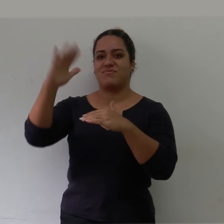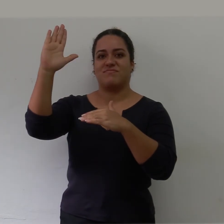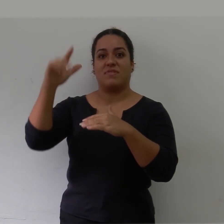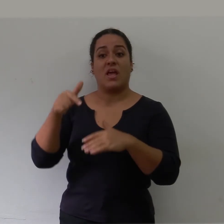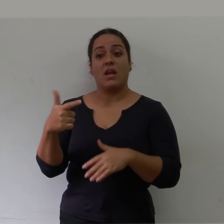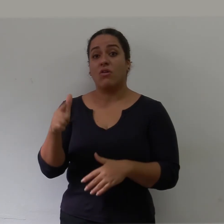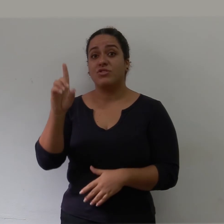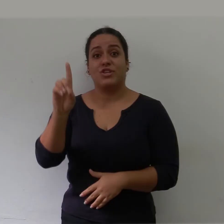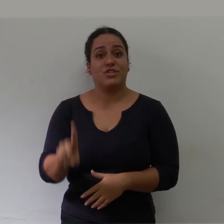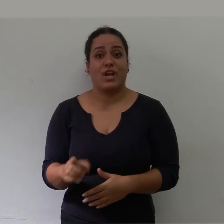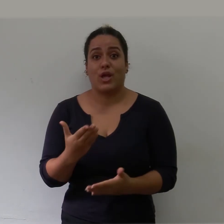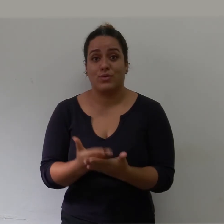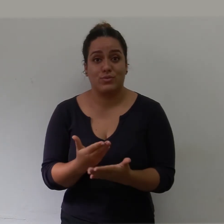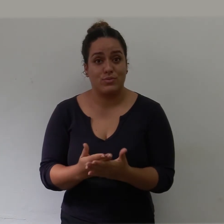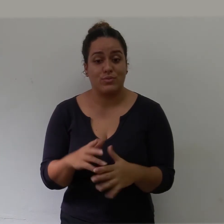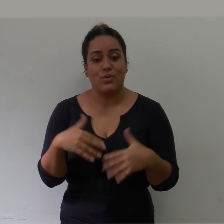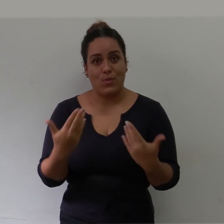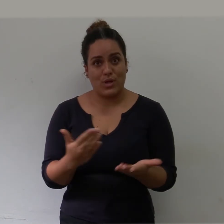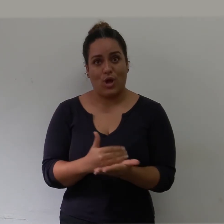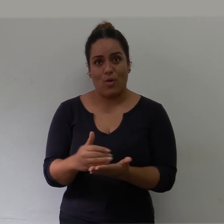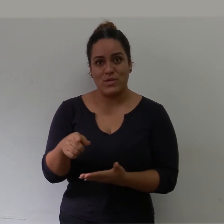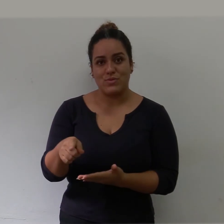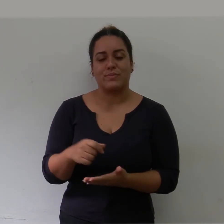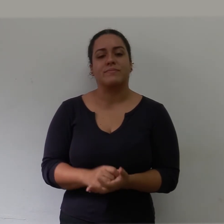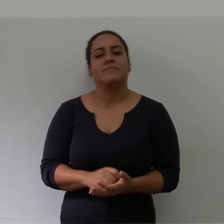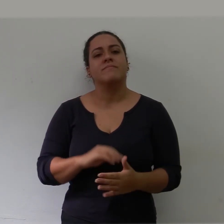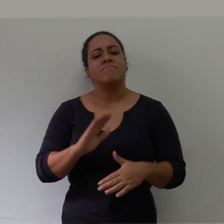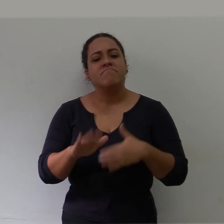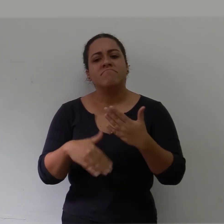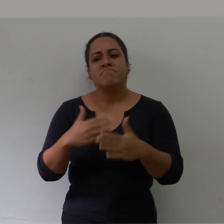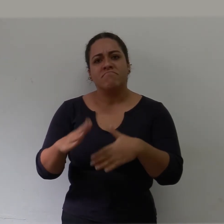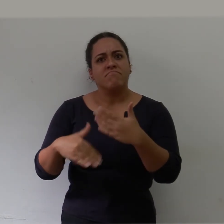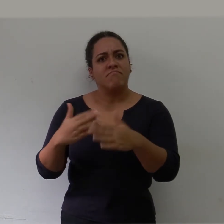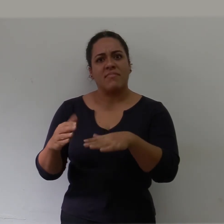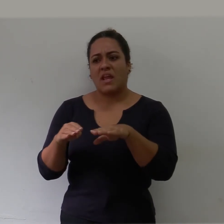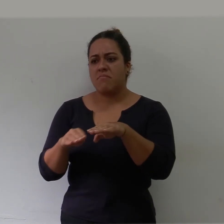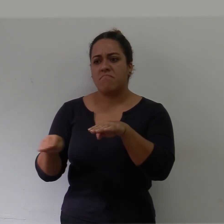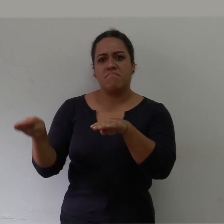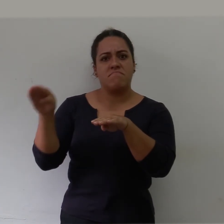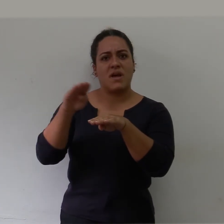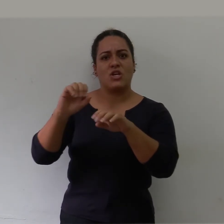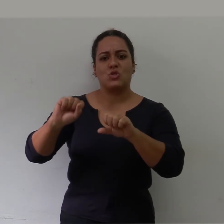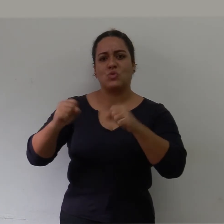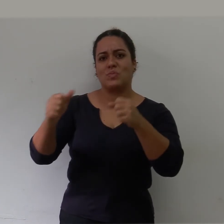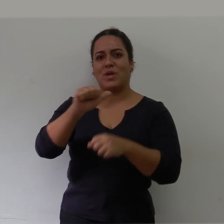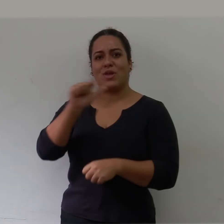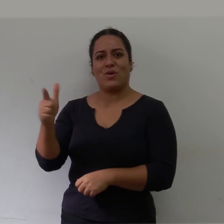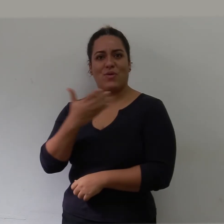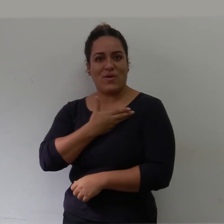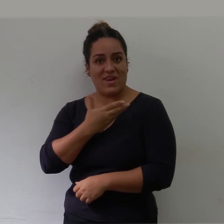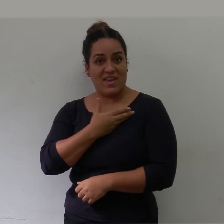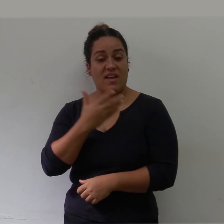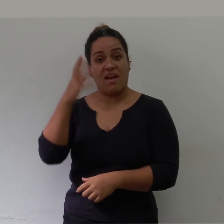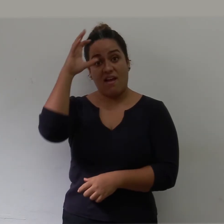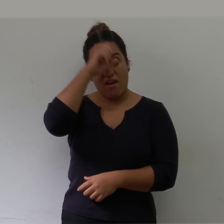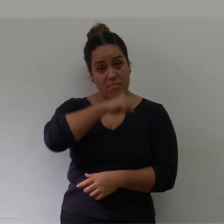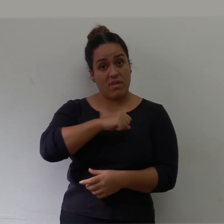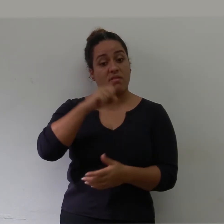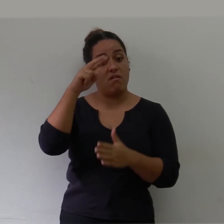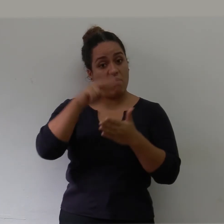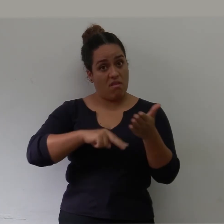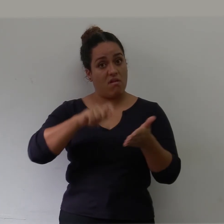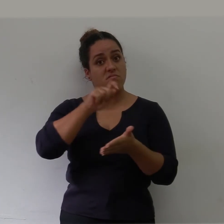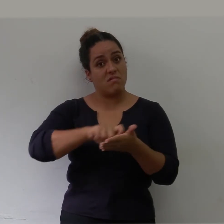aos estudos na ocasião, quando começou. E logo ele ultrapassou os colegas, com 5 anos de idade, sabendo ler e escrever sem nenhum